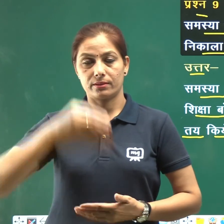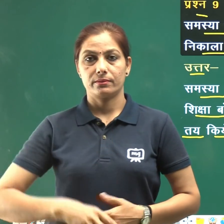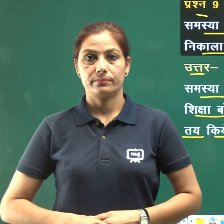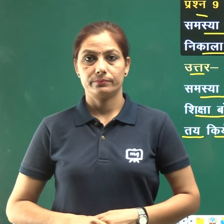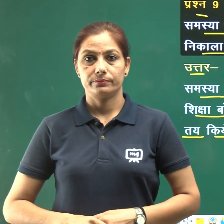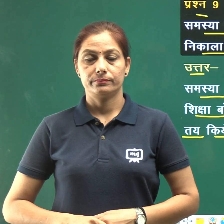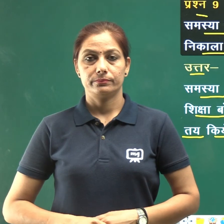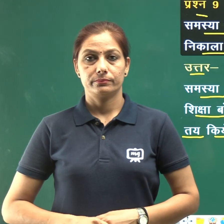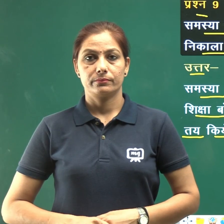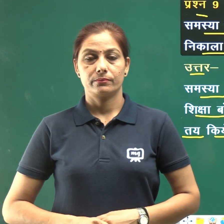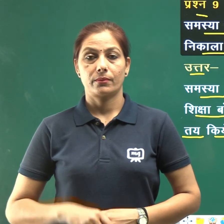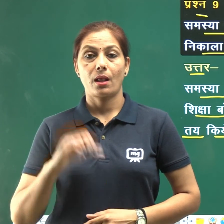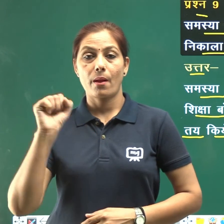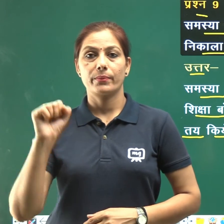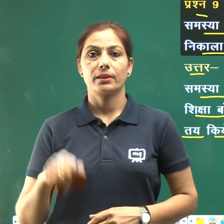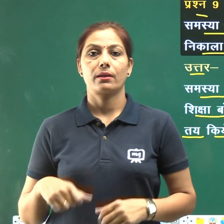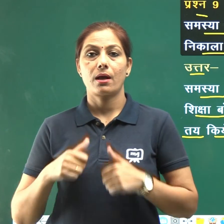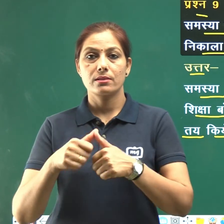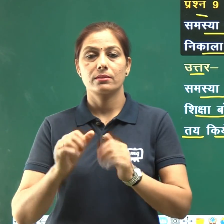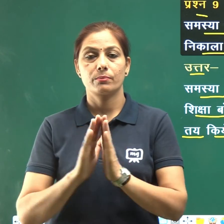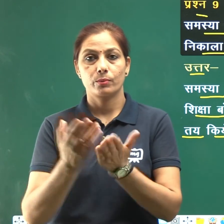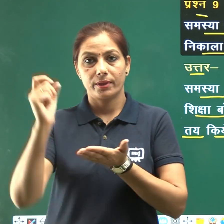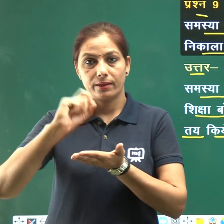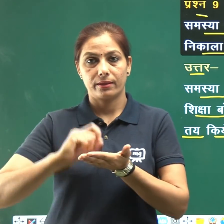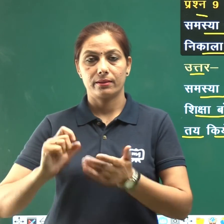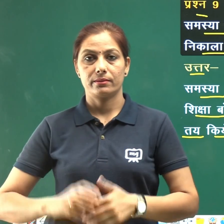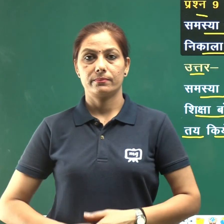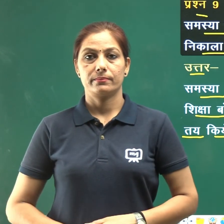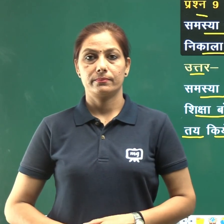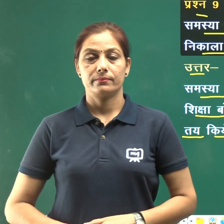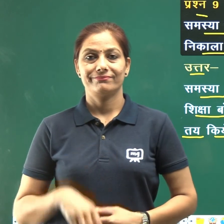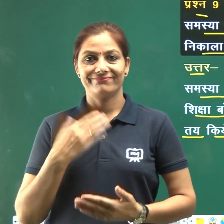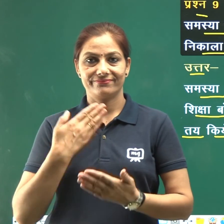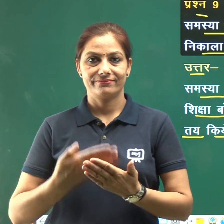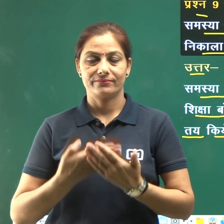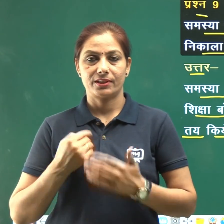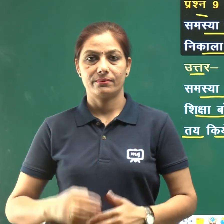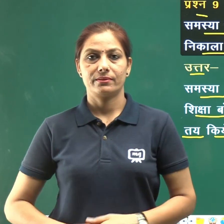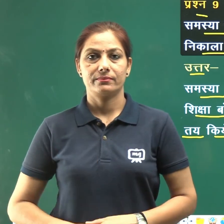अपनी उत्तर पुस्तिका में लिखें। धन्यवाद।